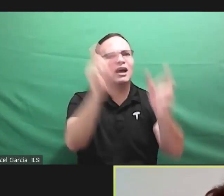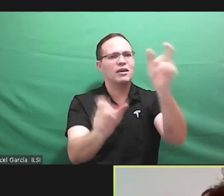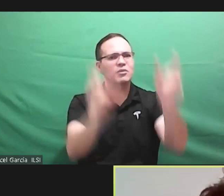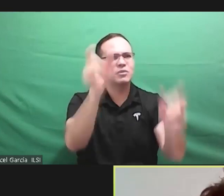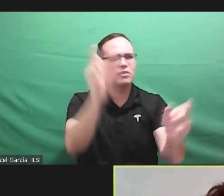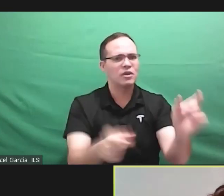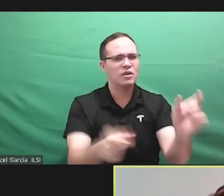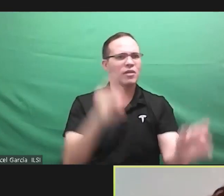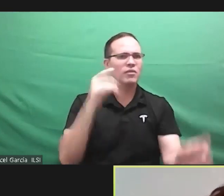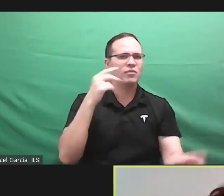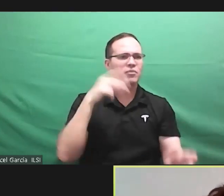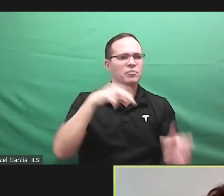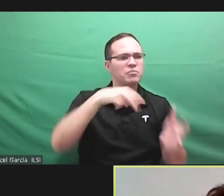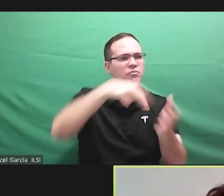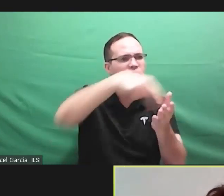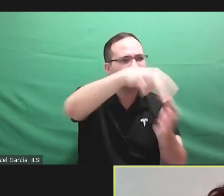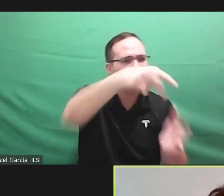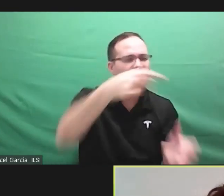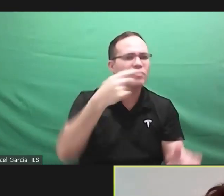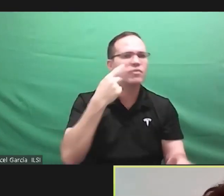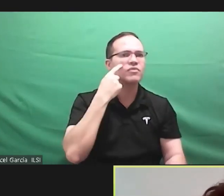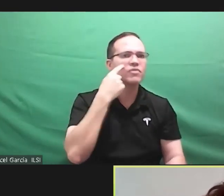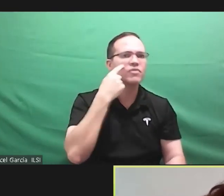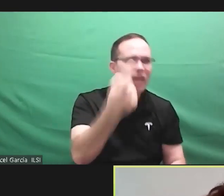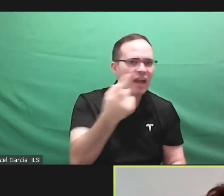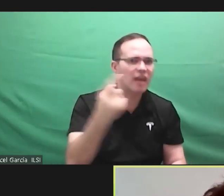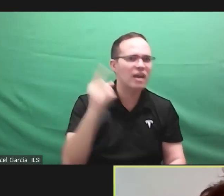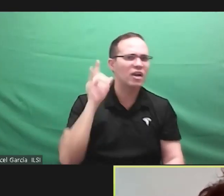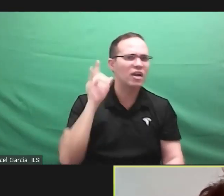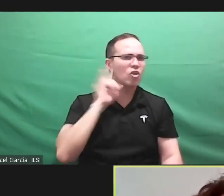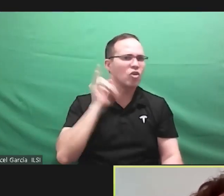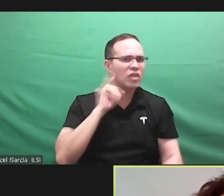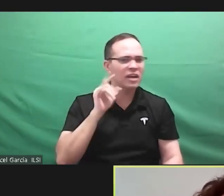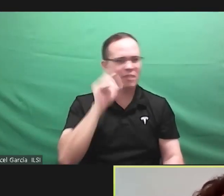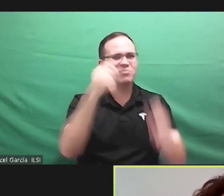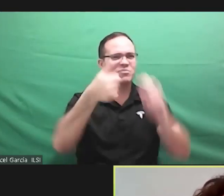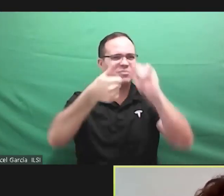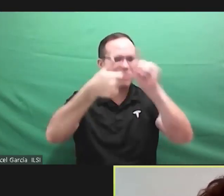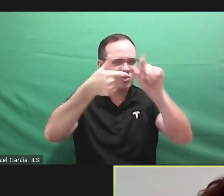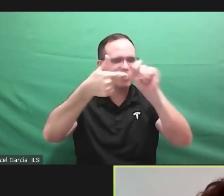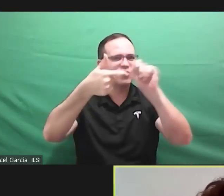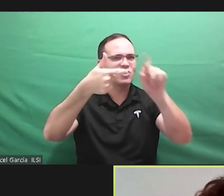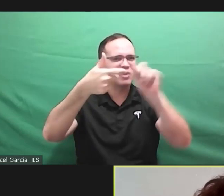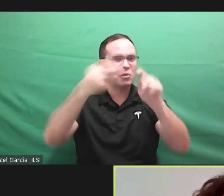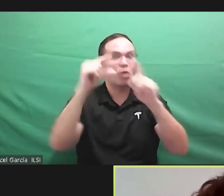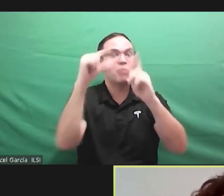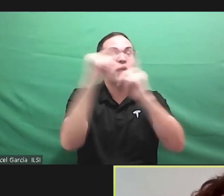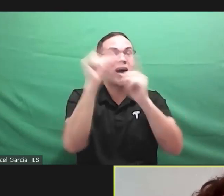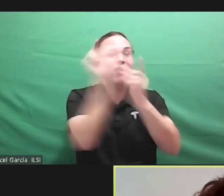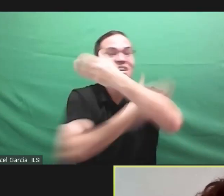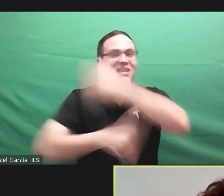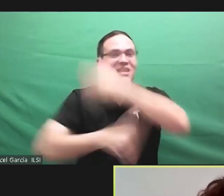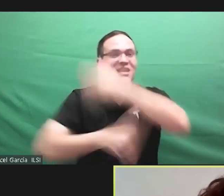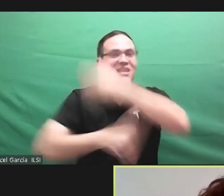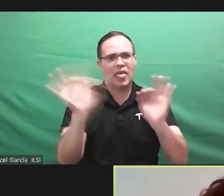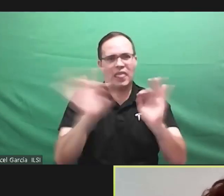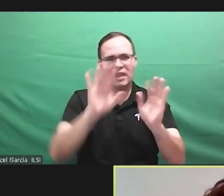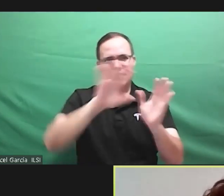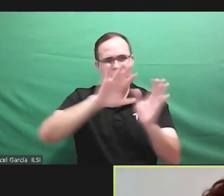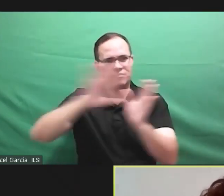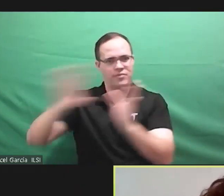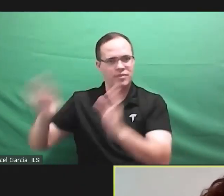oír, andar. Y entonces es un contraste con los enfoques basados en un modelo médico que se centran